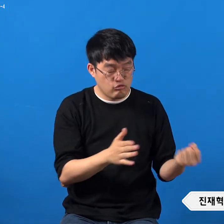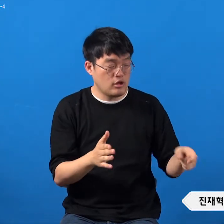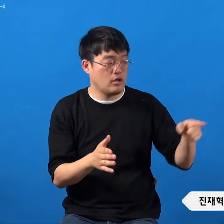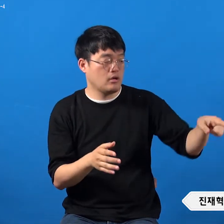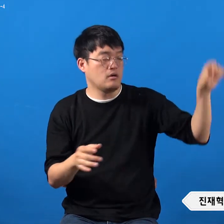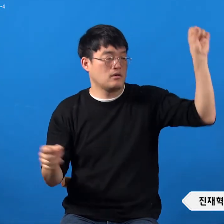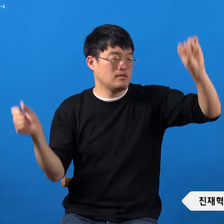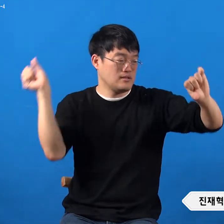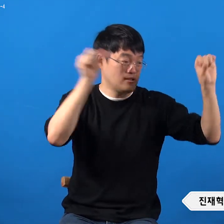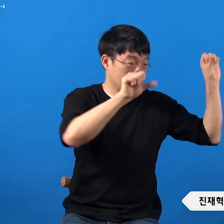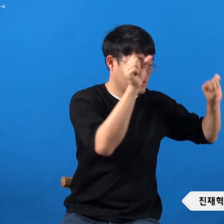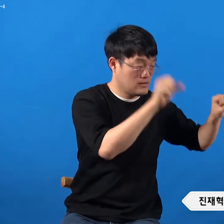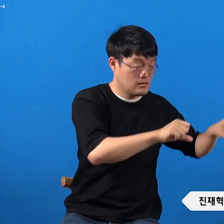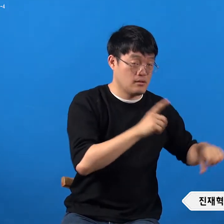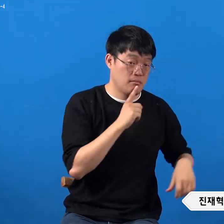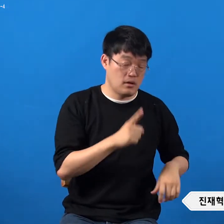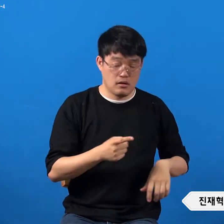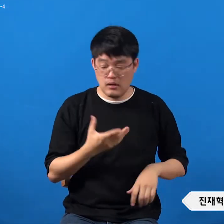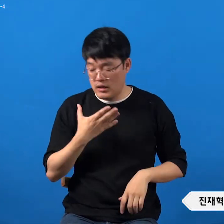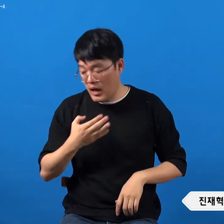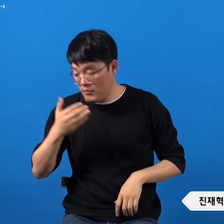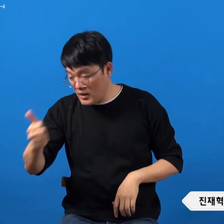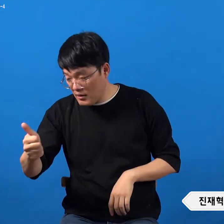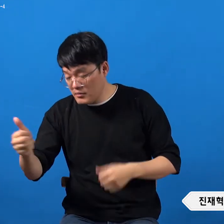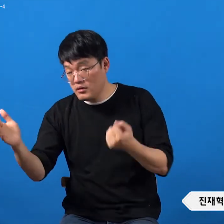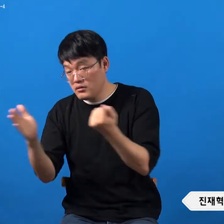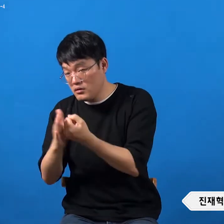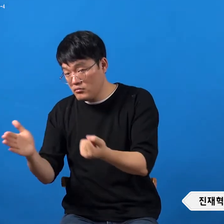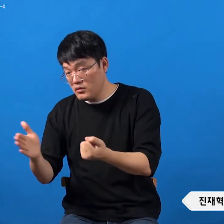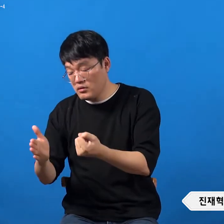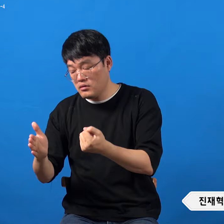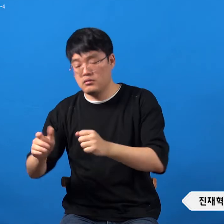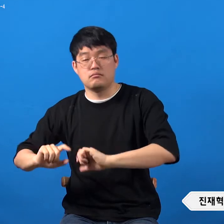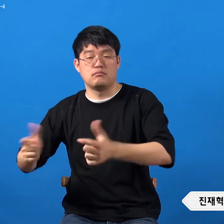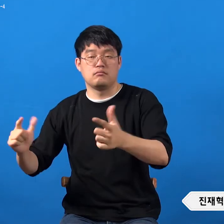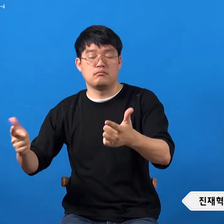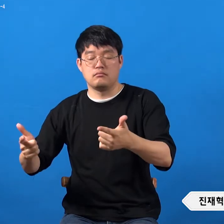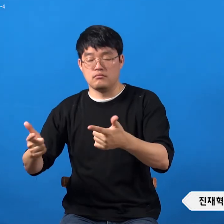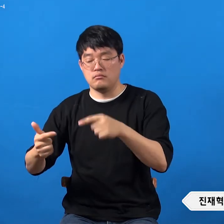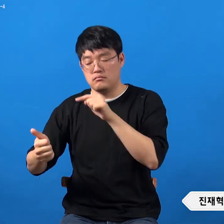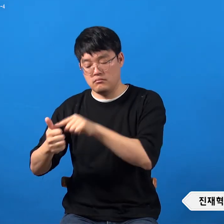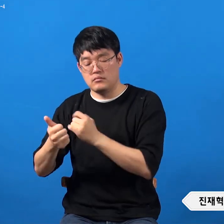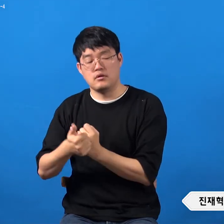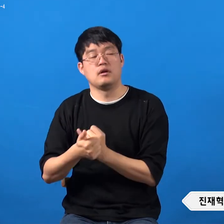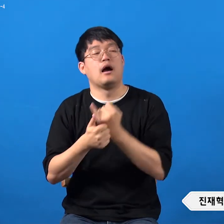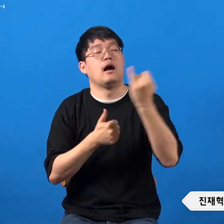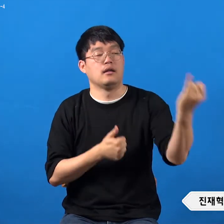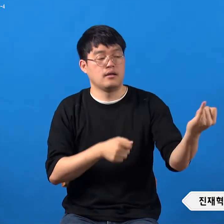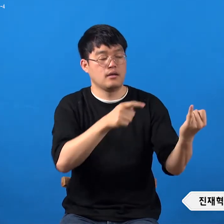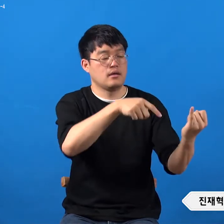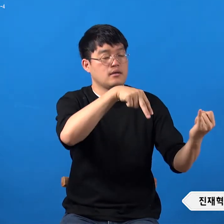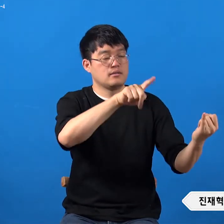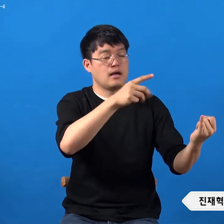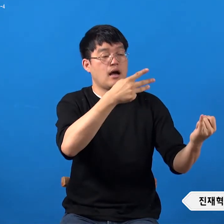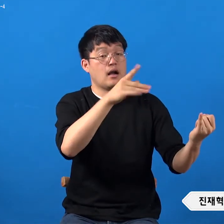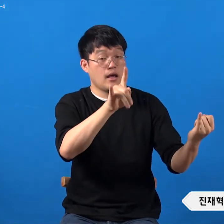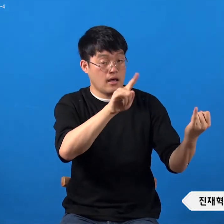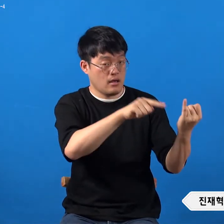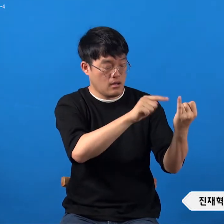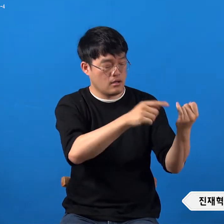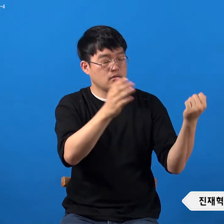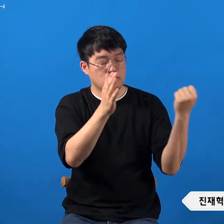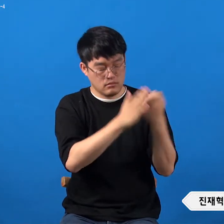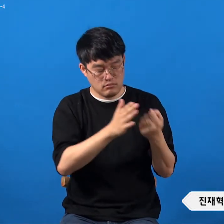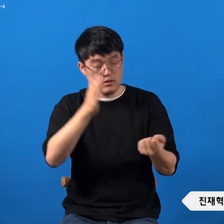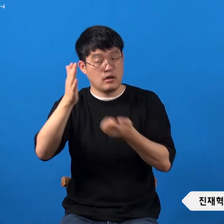영고다라고 말씀합니다. 아브라함 때문에 하나님의 역사했다고 성경은 말하지 않습니다. 아브라함의 아내